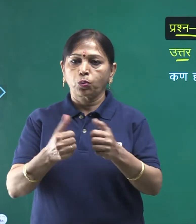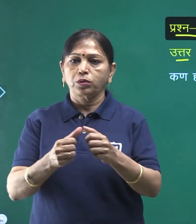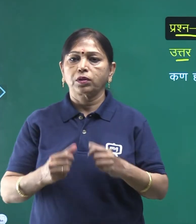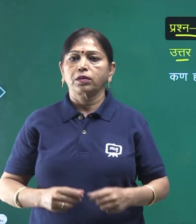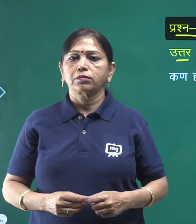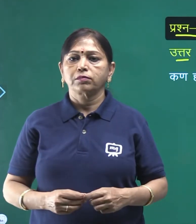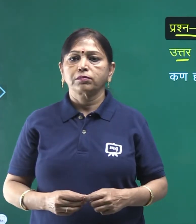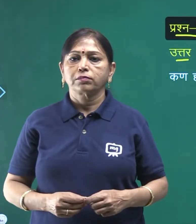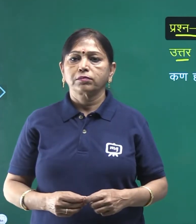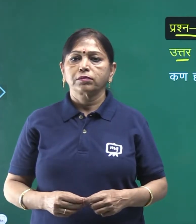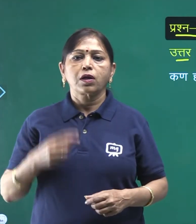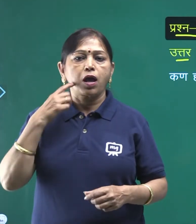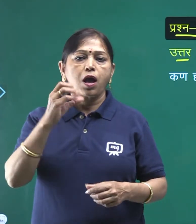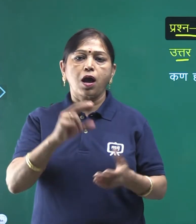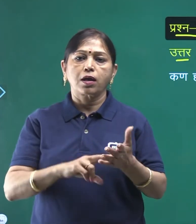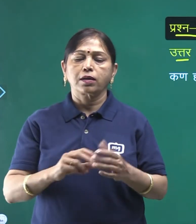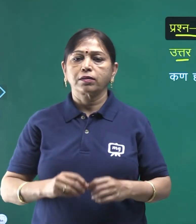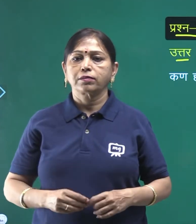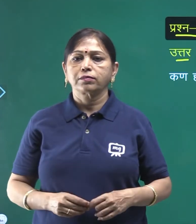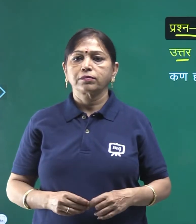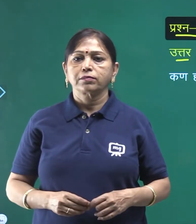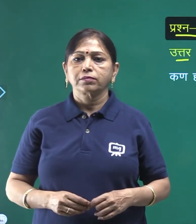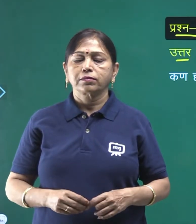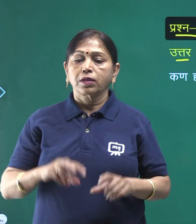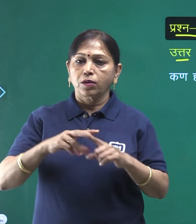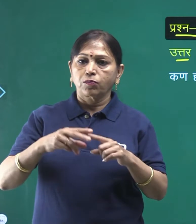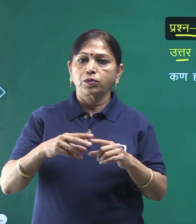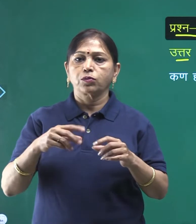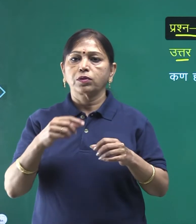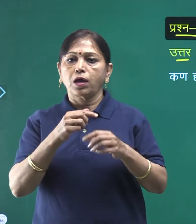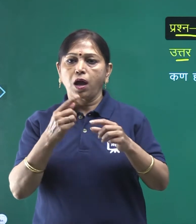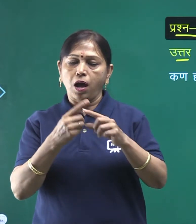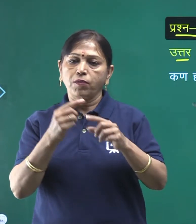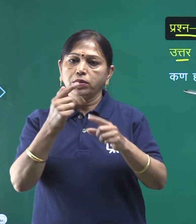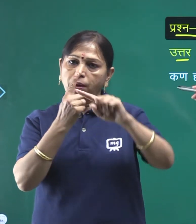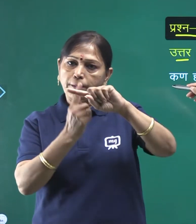उत्तर, आयन विद्युत आवेशित